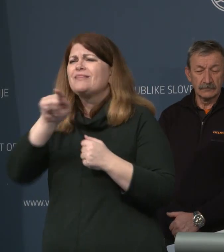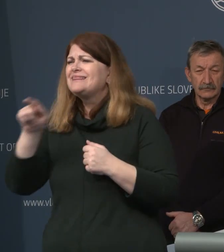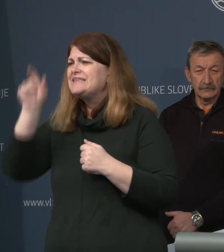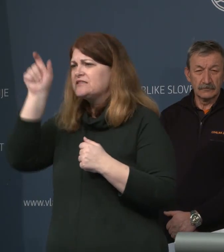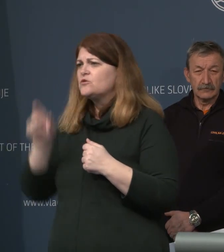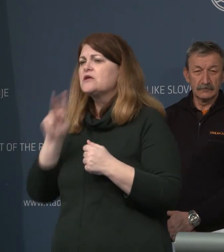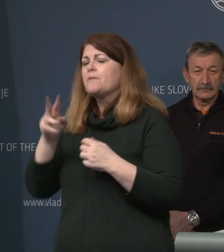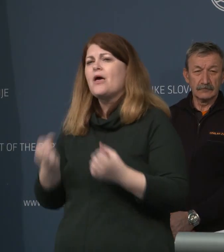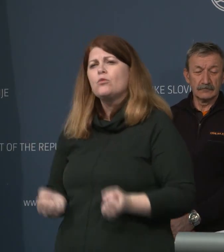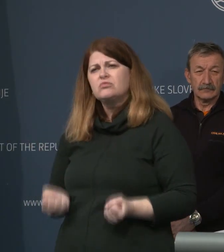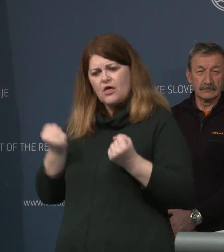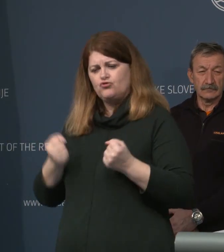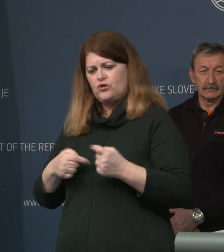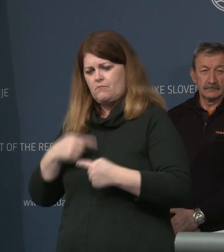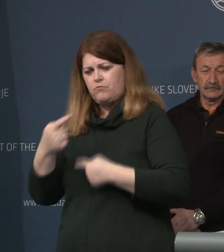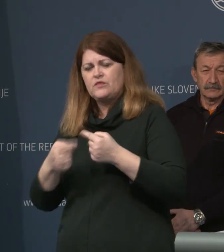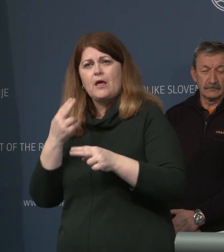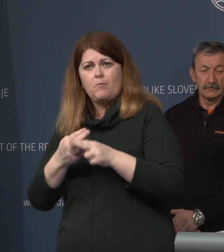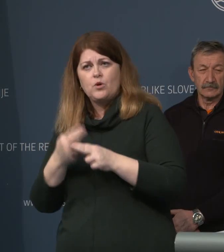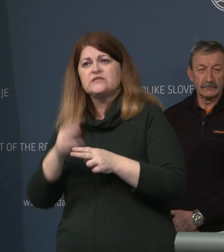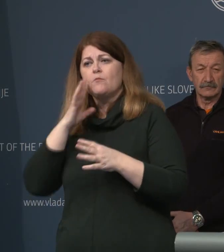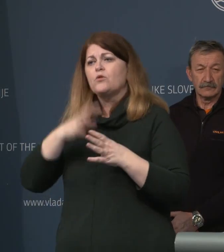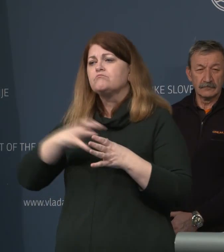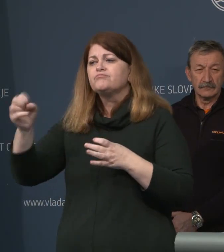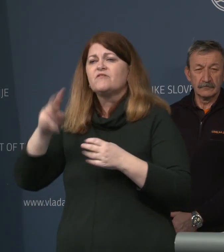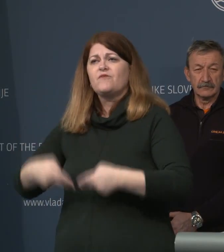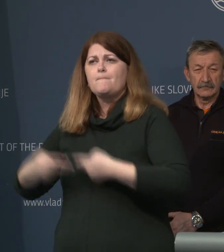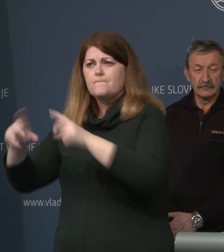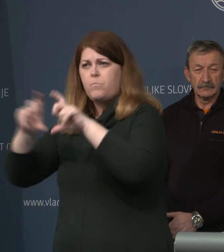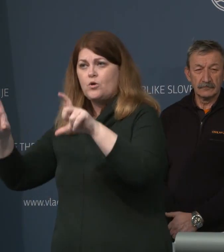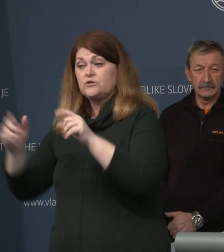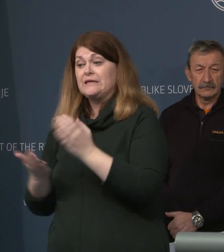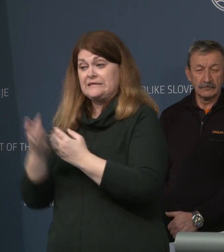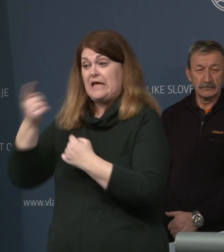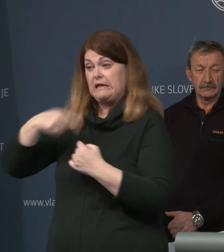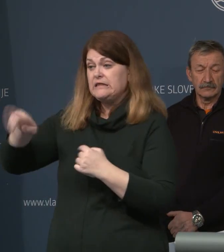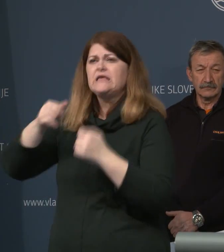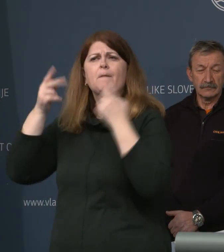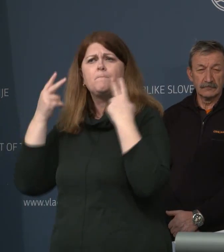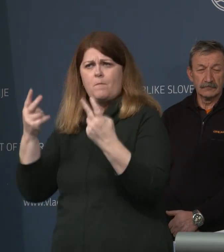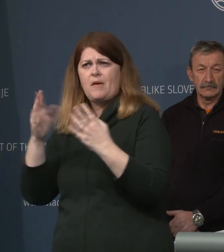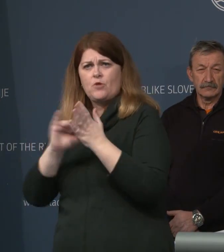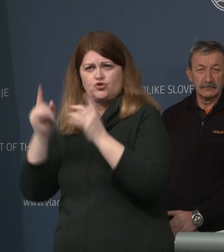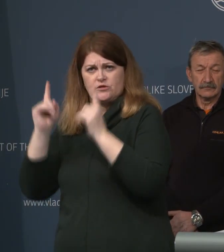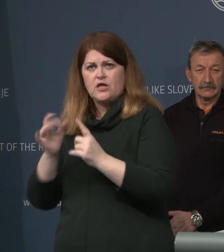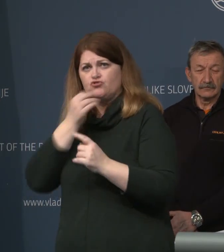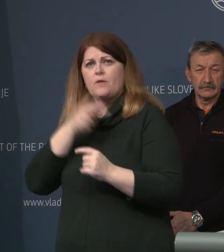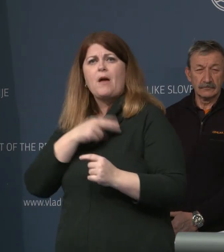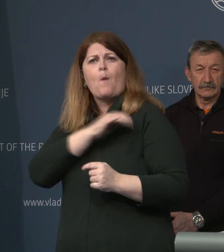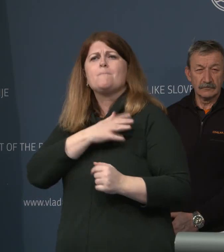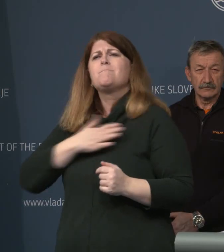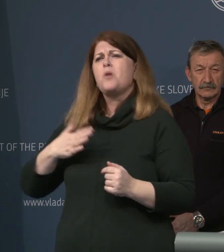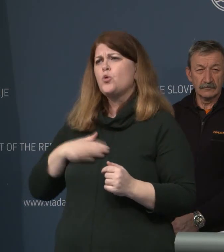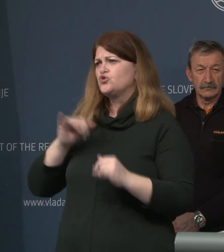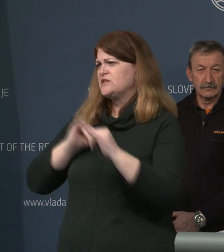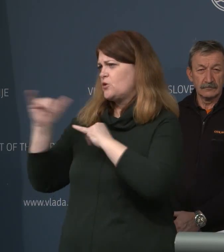osebe, ki imajo težji potek bolezni in bodo hospitalizirani. Za njih je zelo pomembno, kakšno je stanje, se pravi, če imamo neko pljučnico na terenu